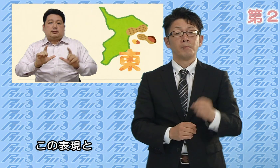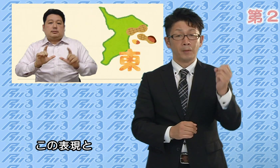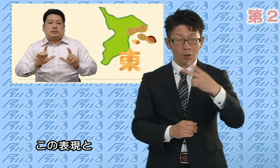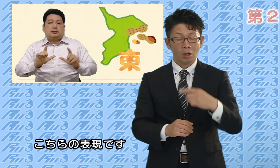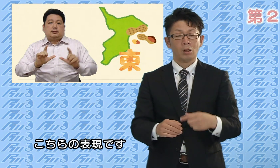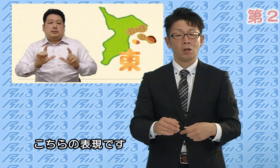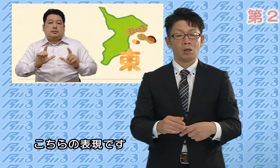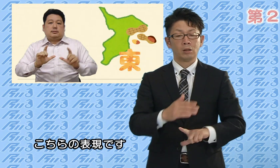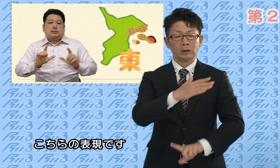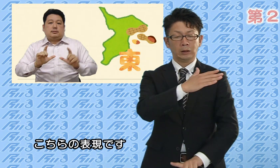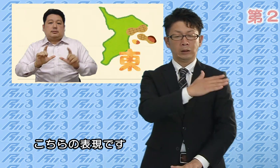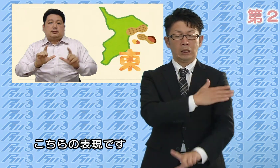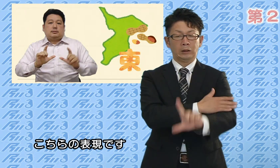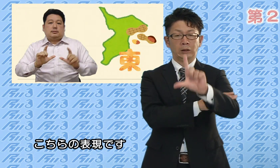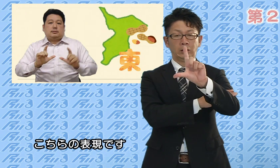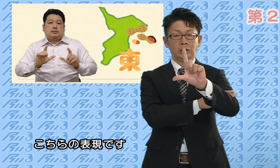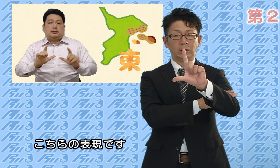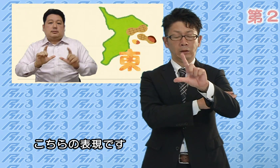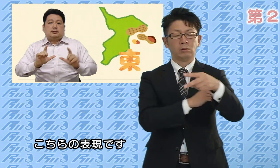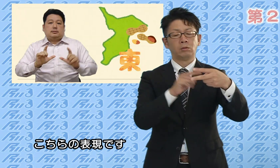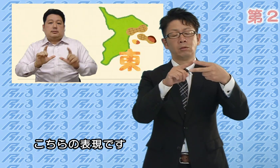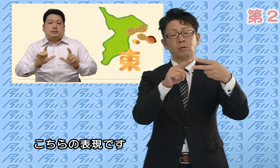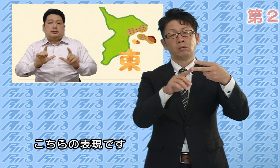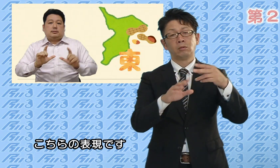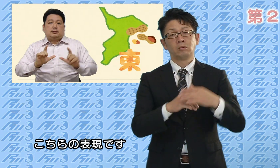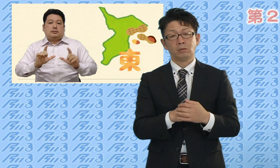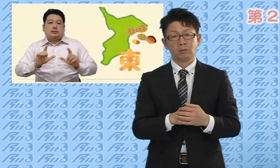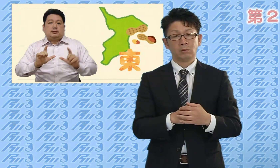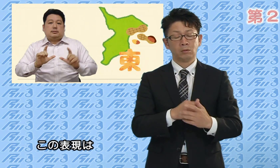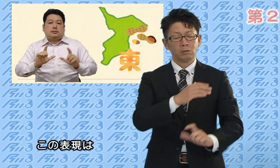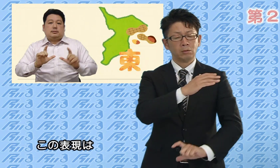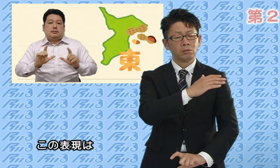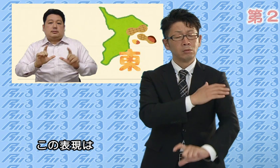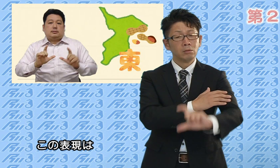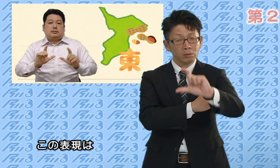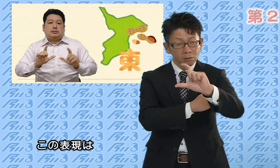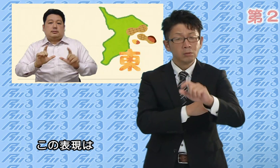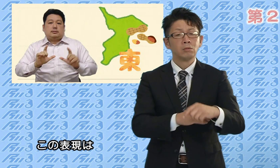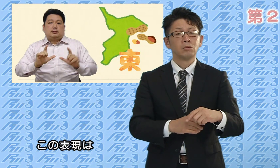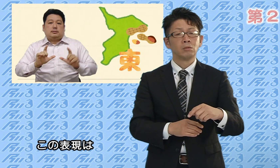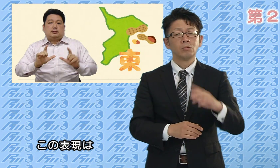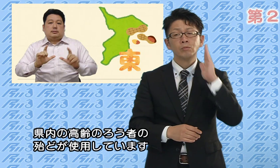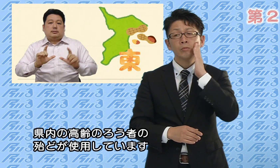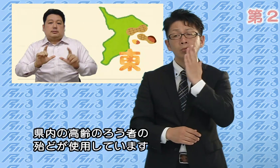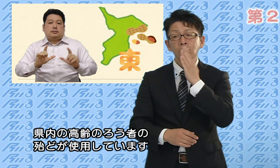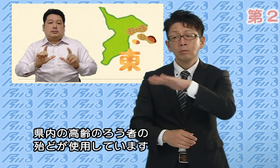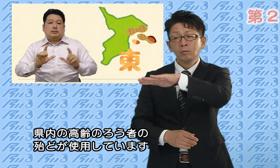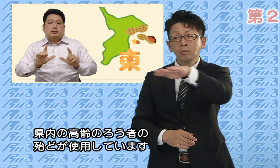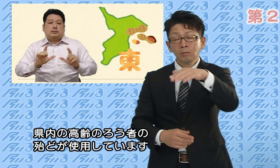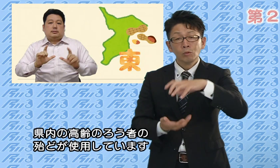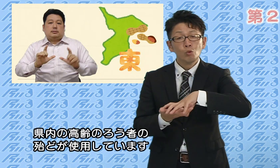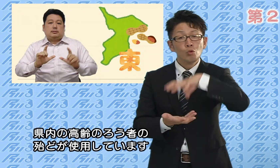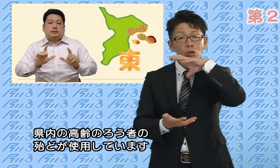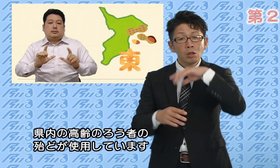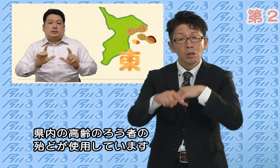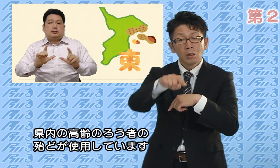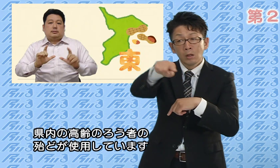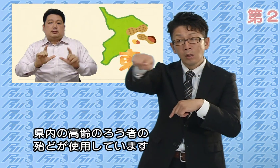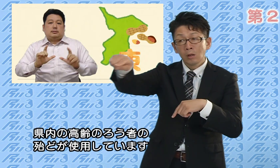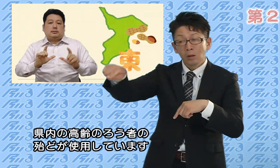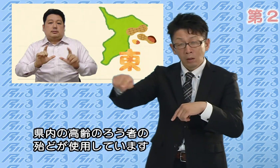こちらの表現です。 この表現は県内